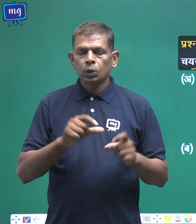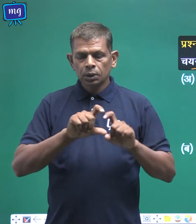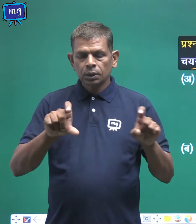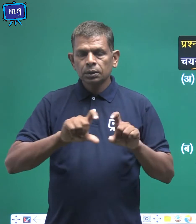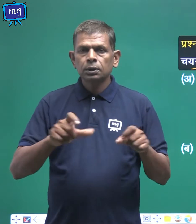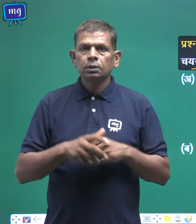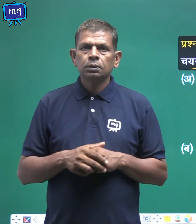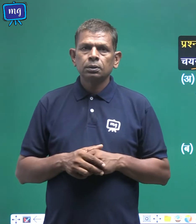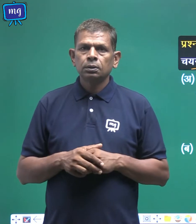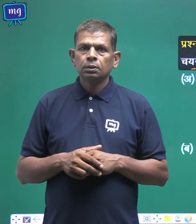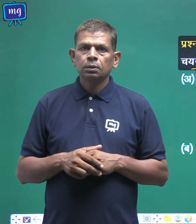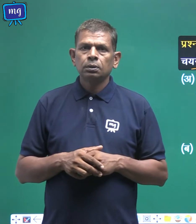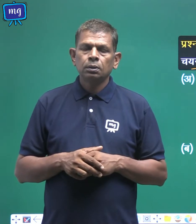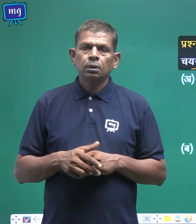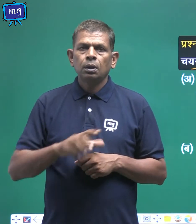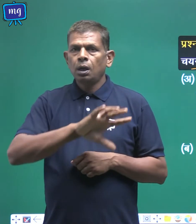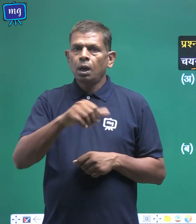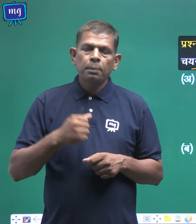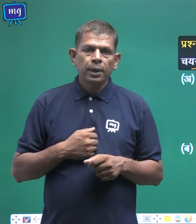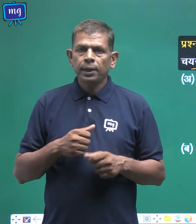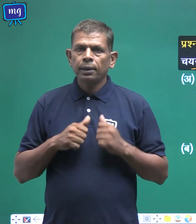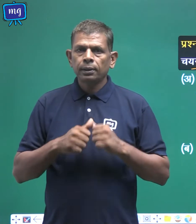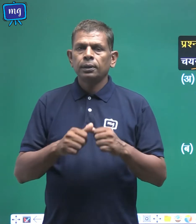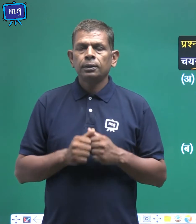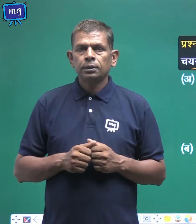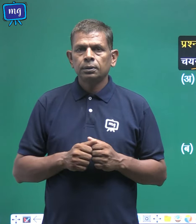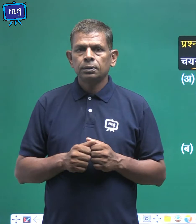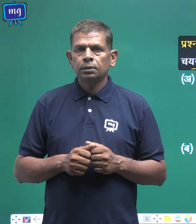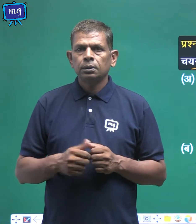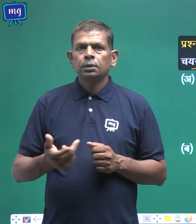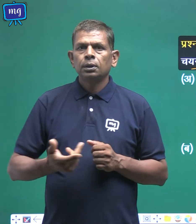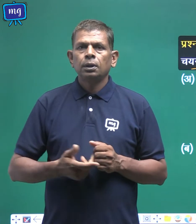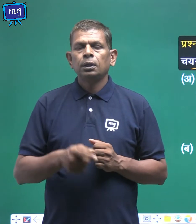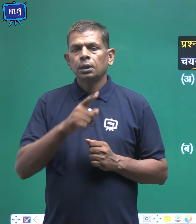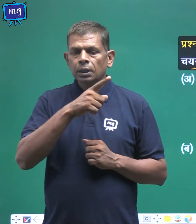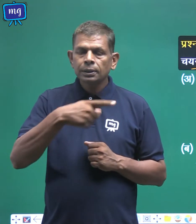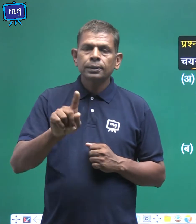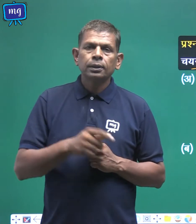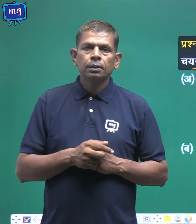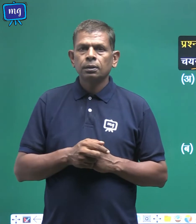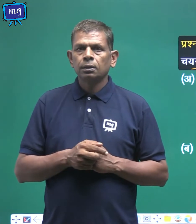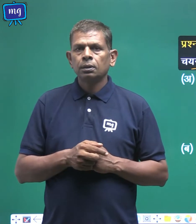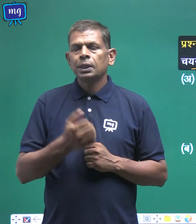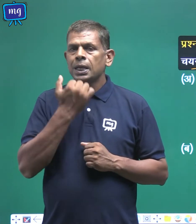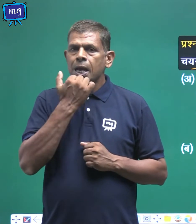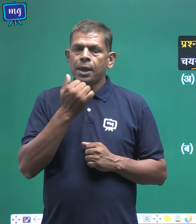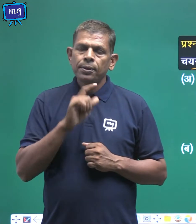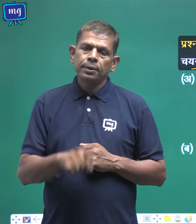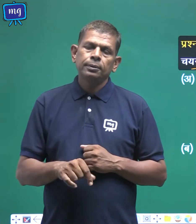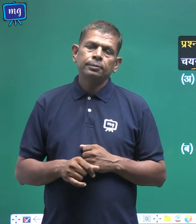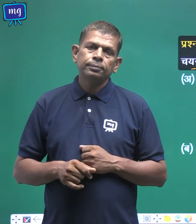हैं। हमें यह बताना है कि यह सत्य है या असत्य।